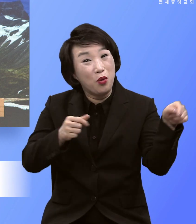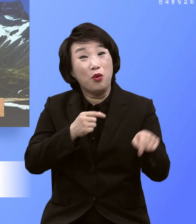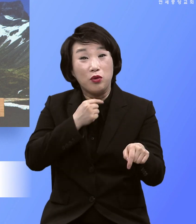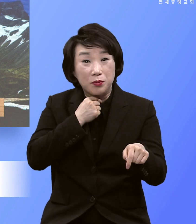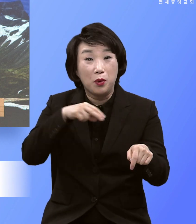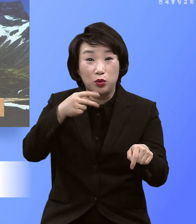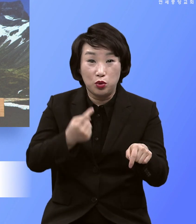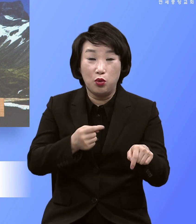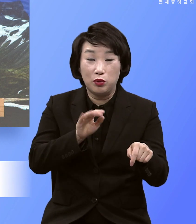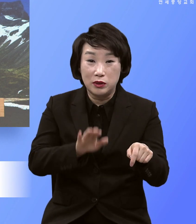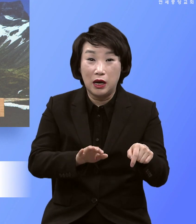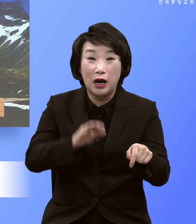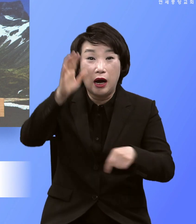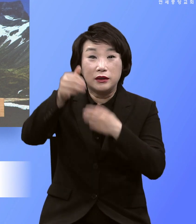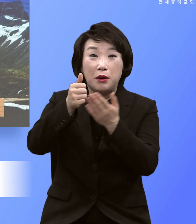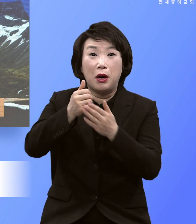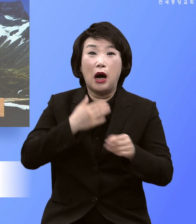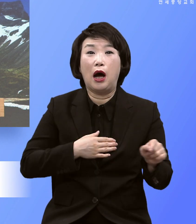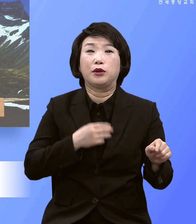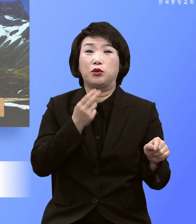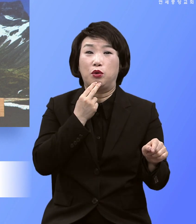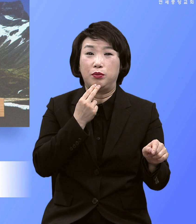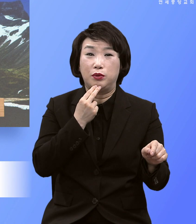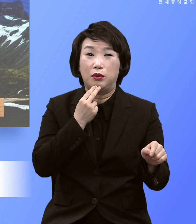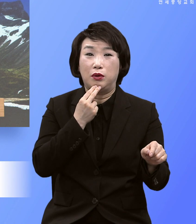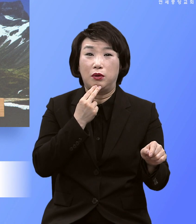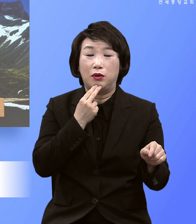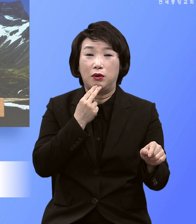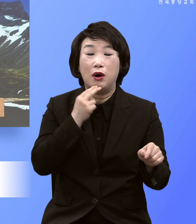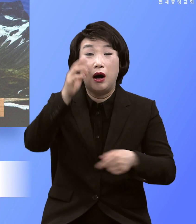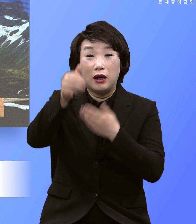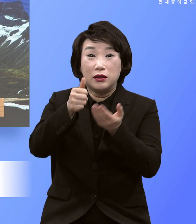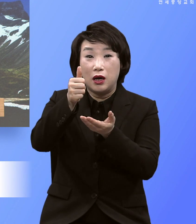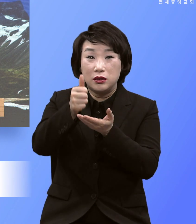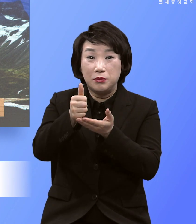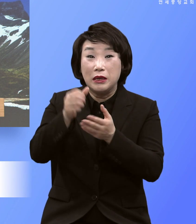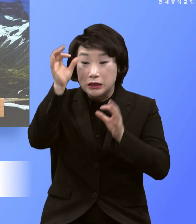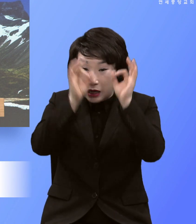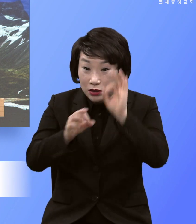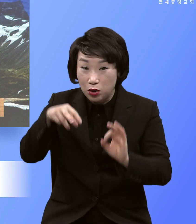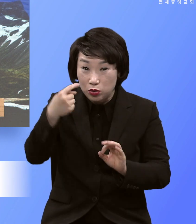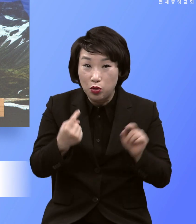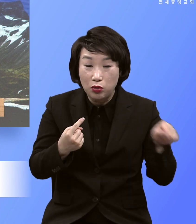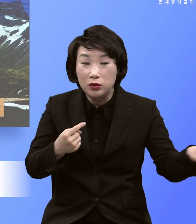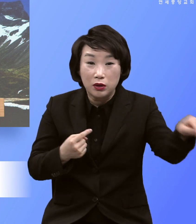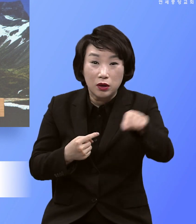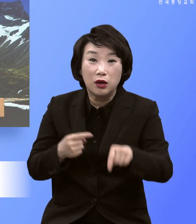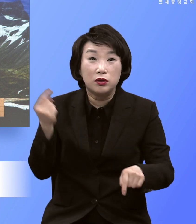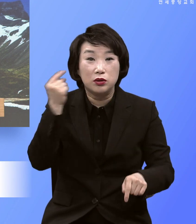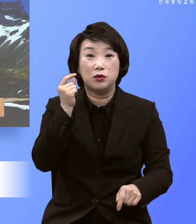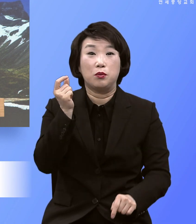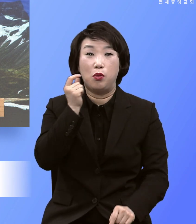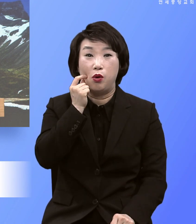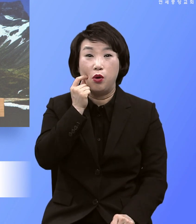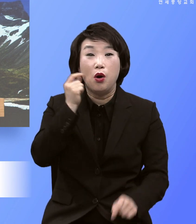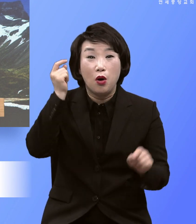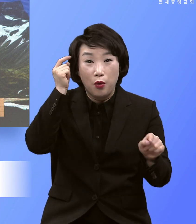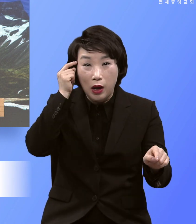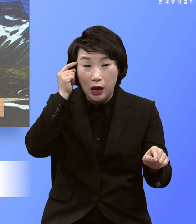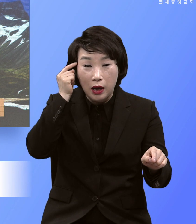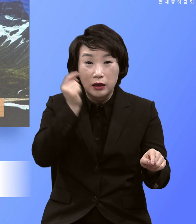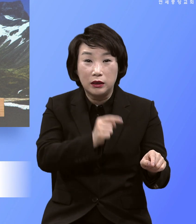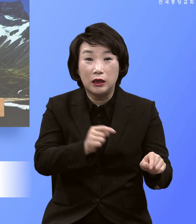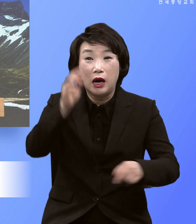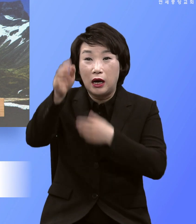싶어도 하나님을 알지 못하고 하나님이 찾아도 그들이 듣지 못하면